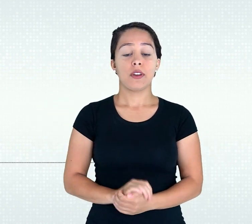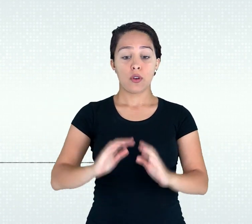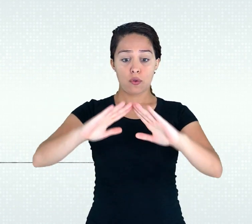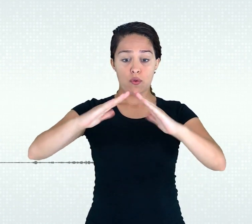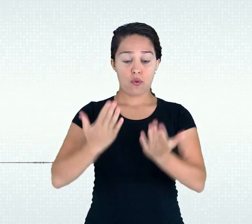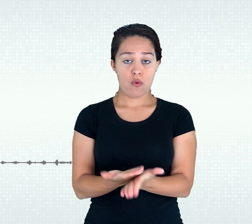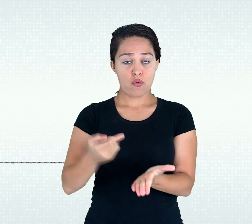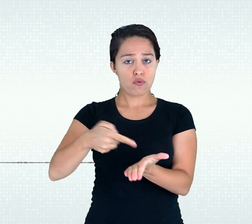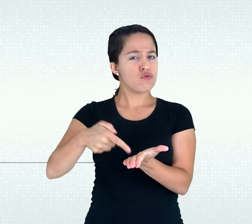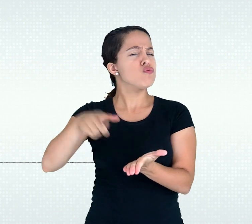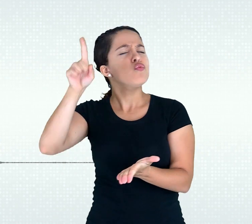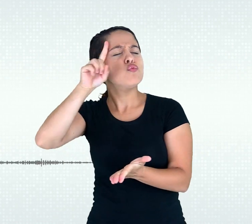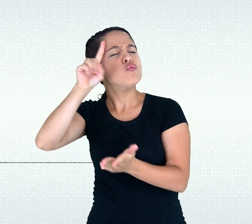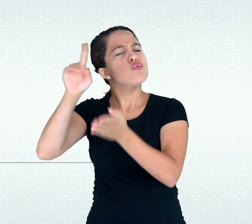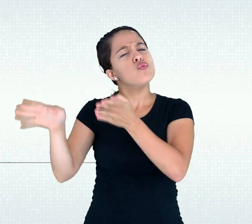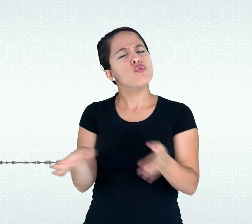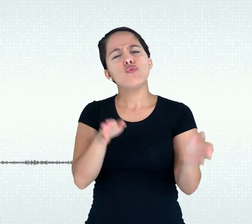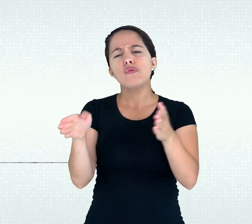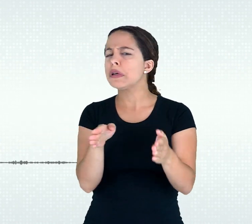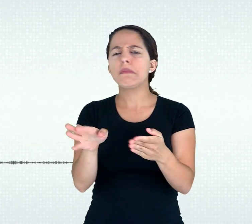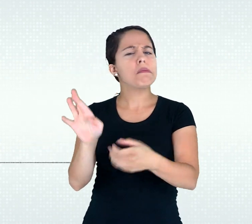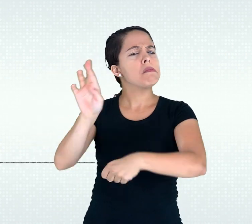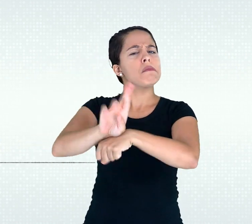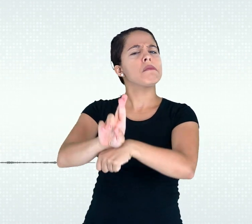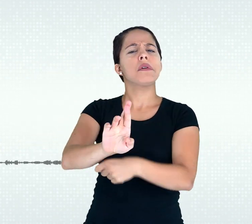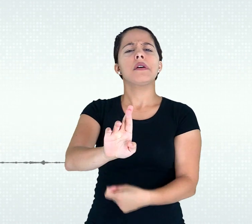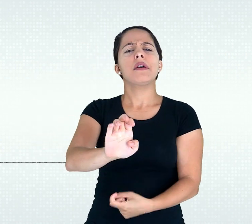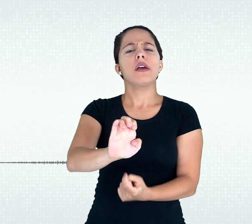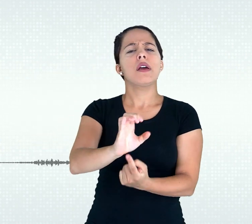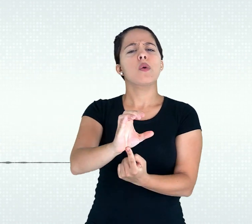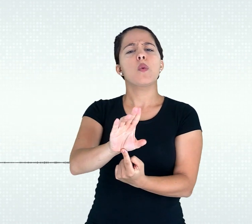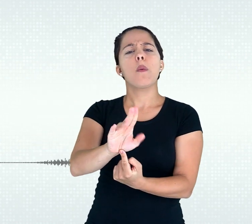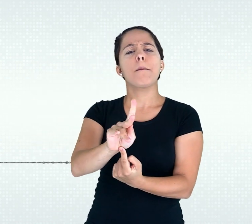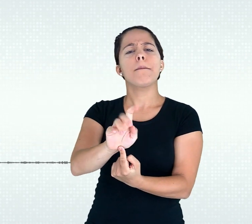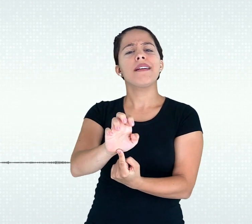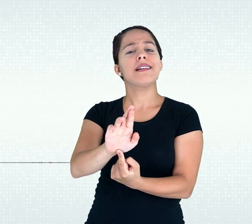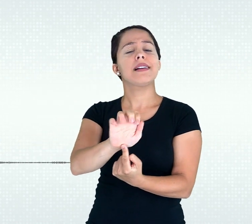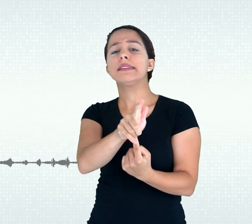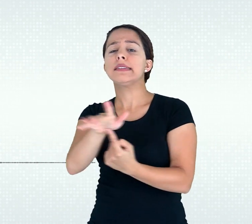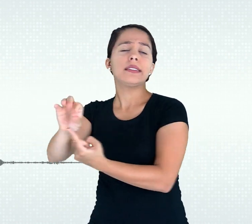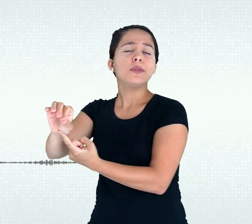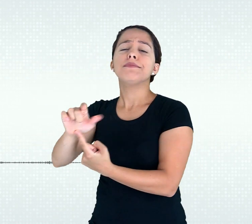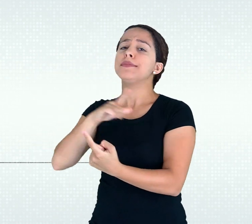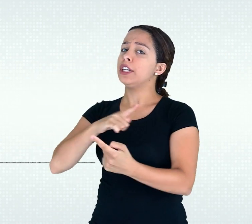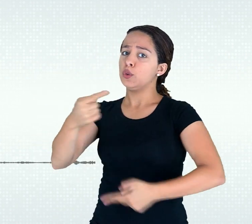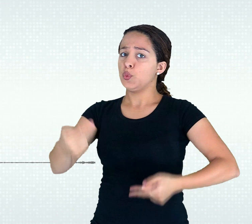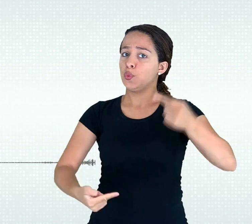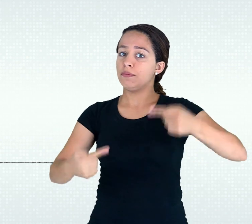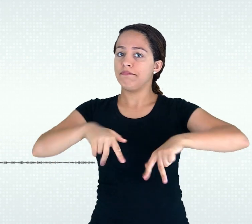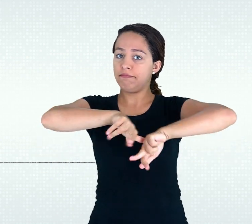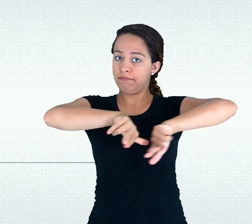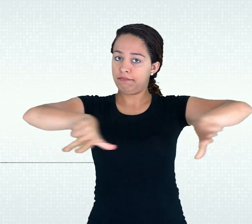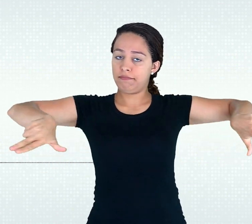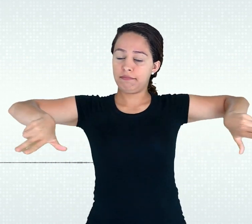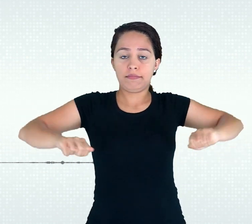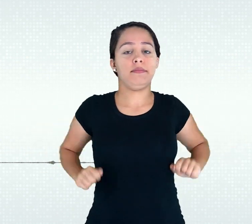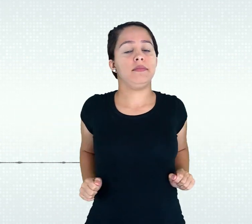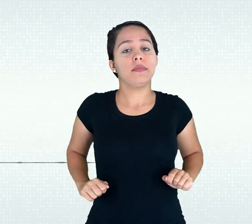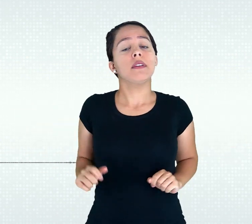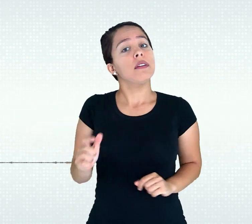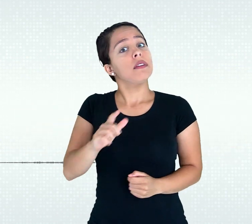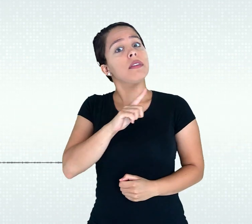no cotidiano escolar a recuperação é tema recorrente nas mais variadas discussões